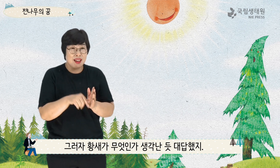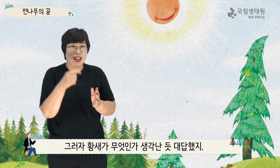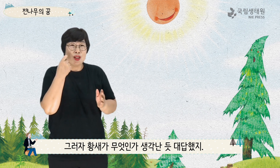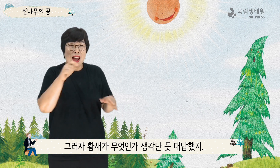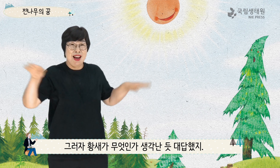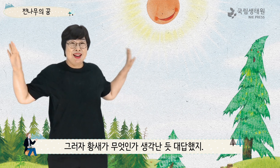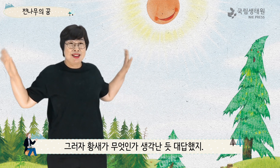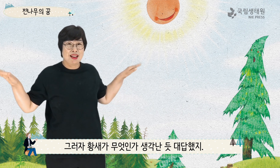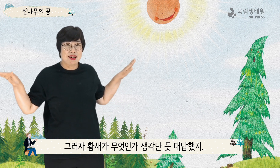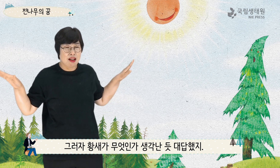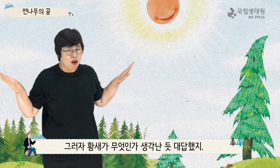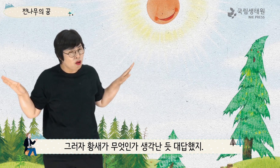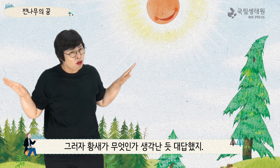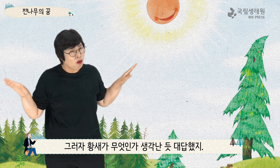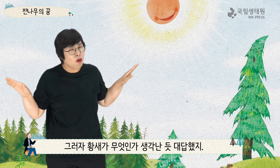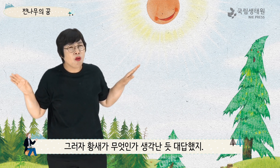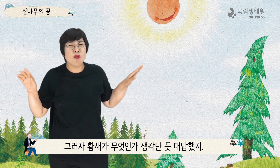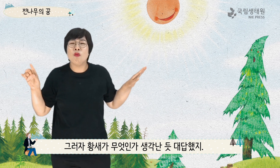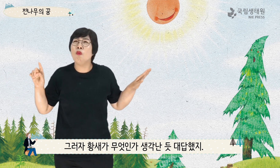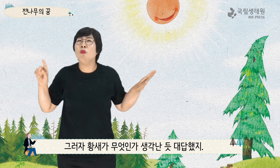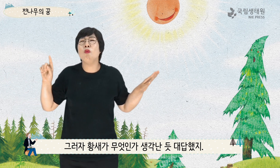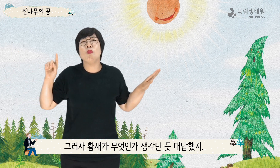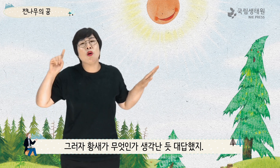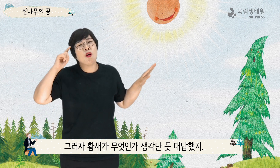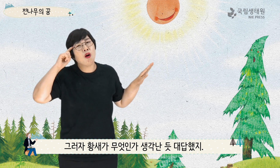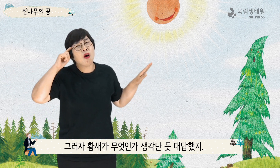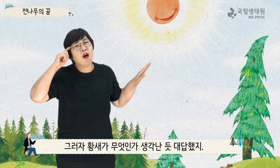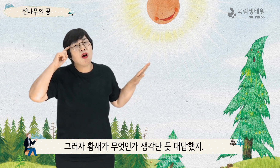그러자 황새가 무엇인가 생각난 듯 대답했지.